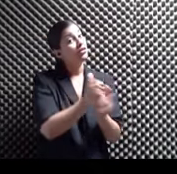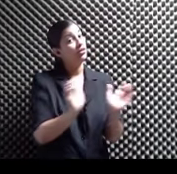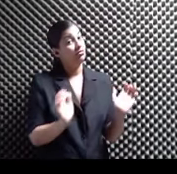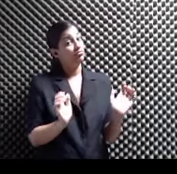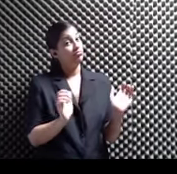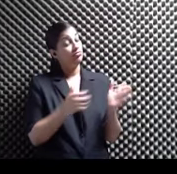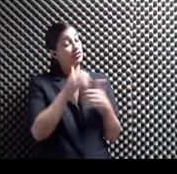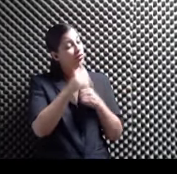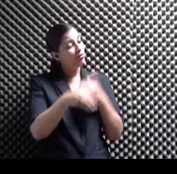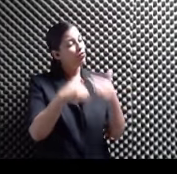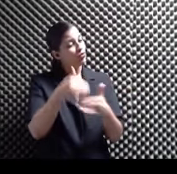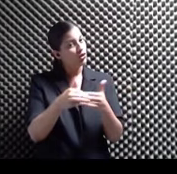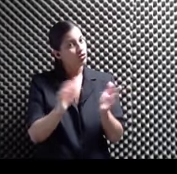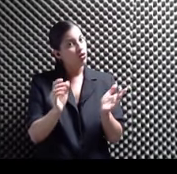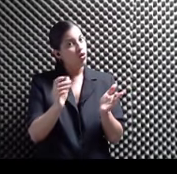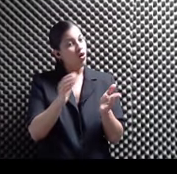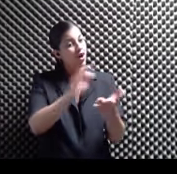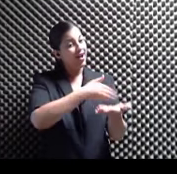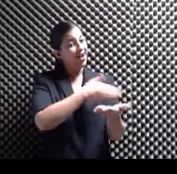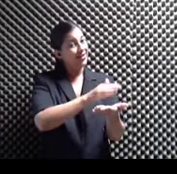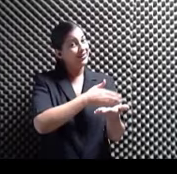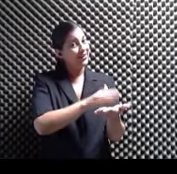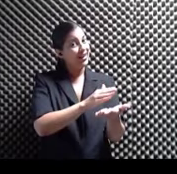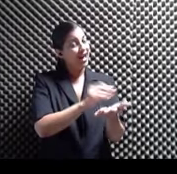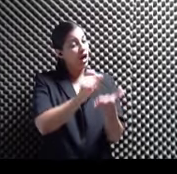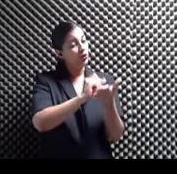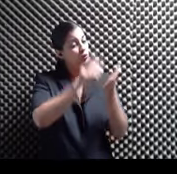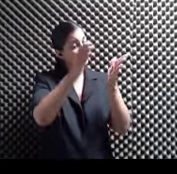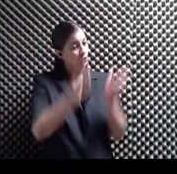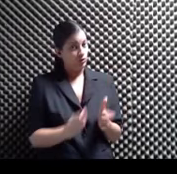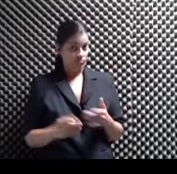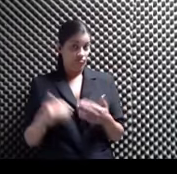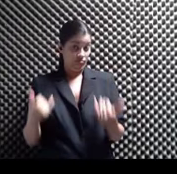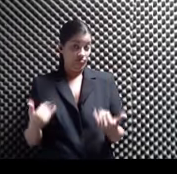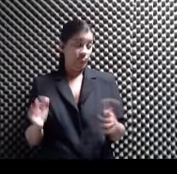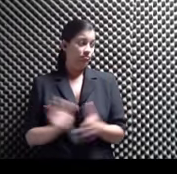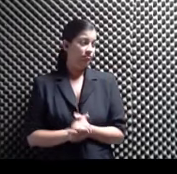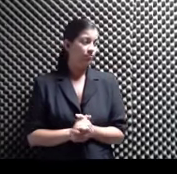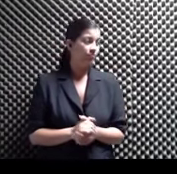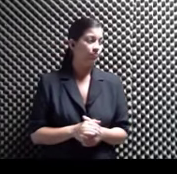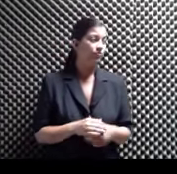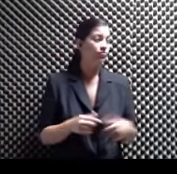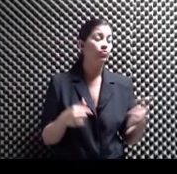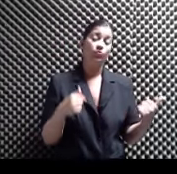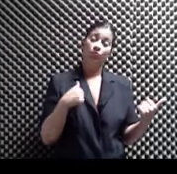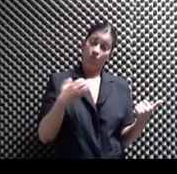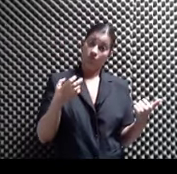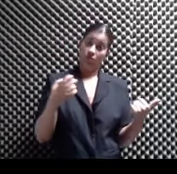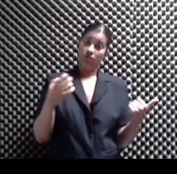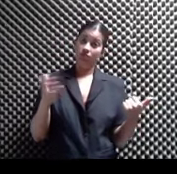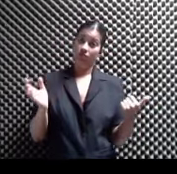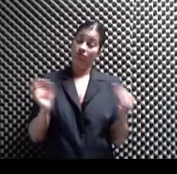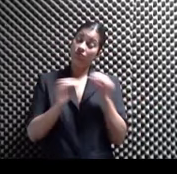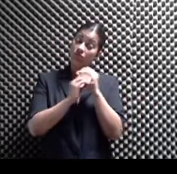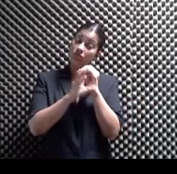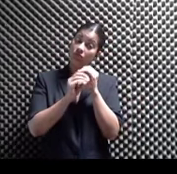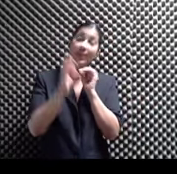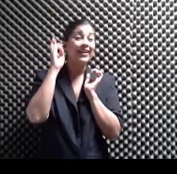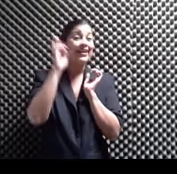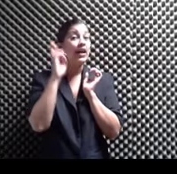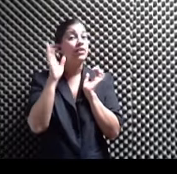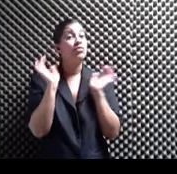cantautores ahora. Y bueno, esta semana pues yo quisiera, antes que nada porque estoy en la radio, decir